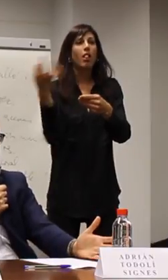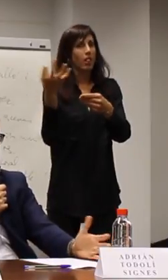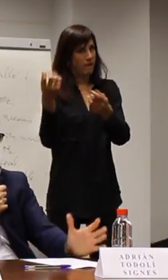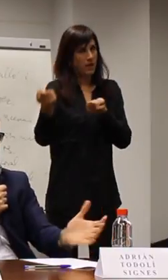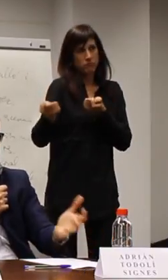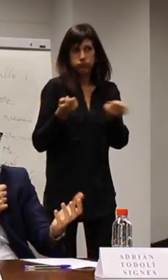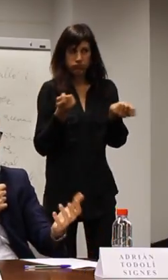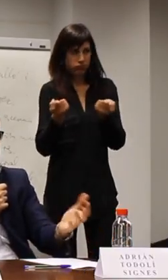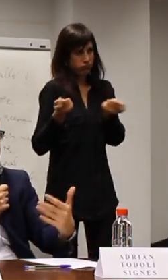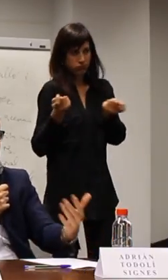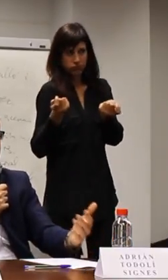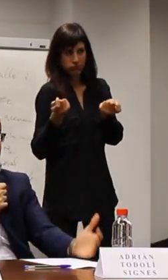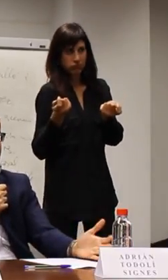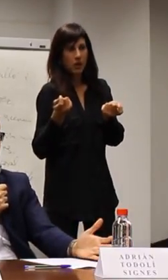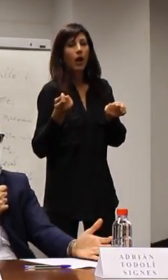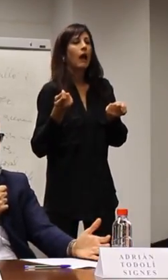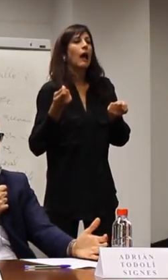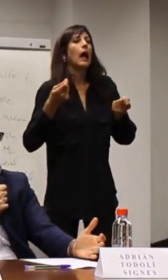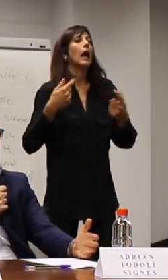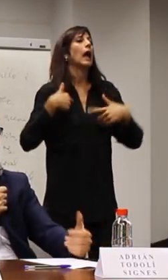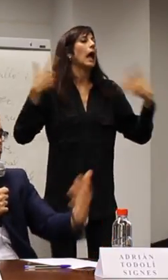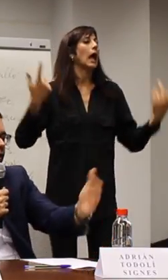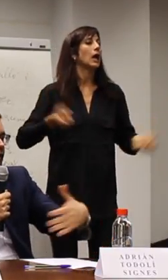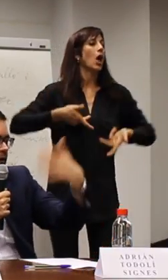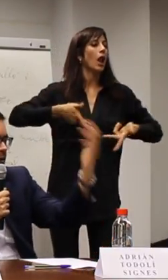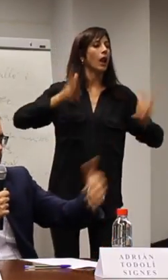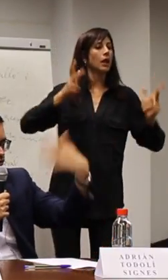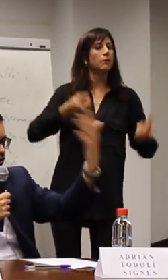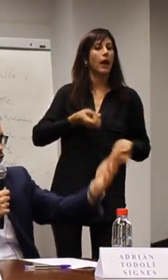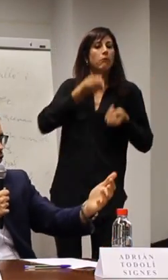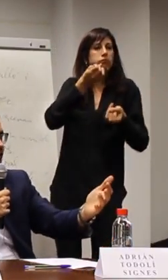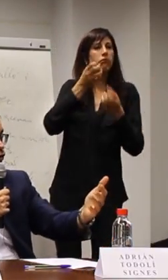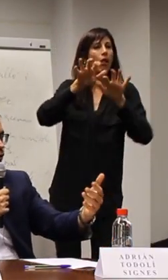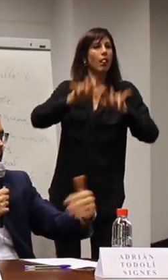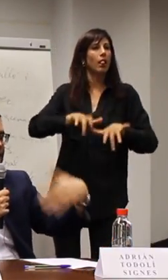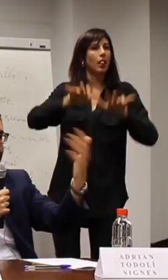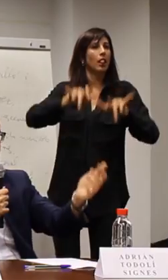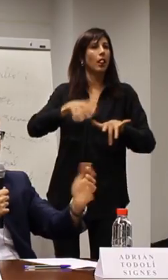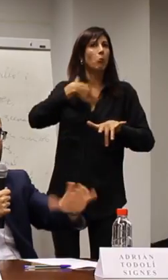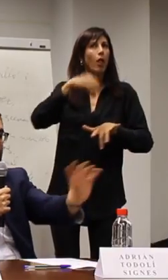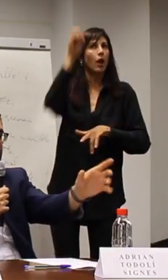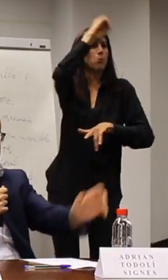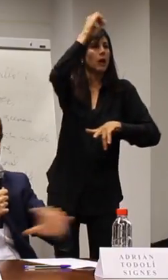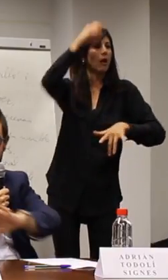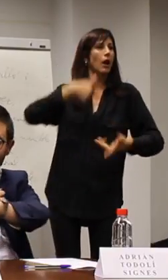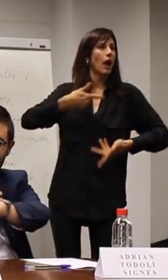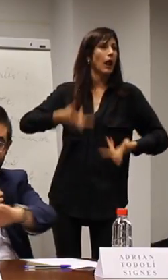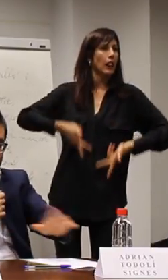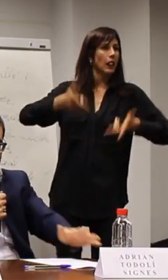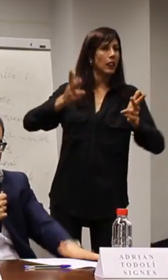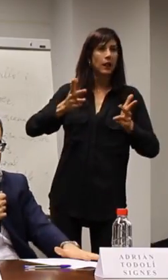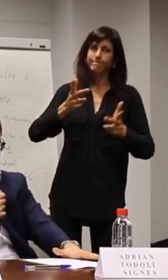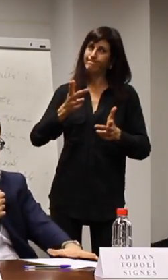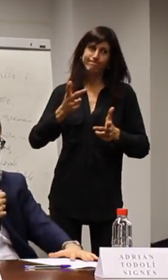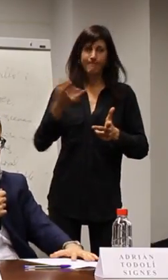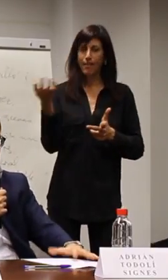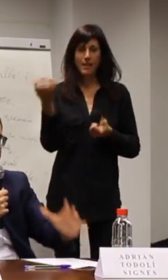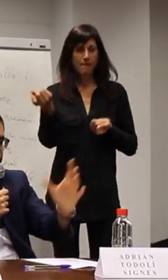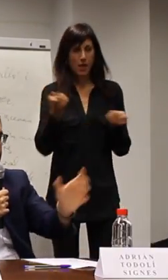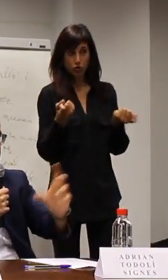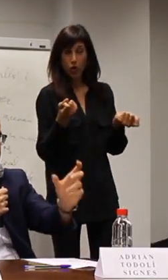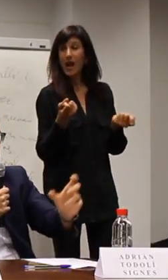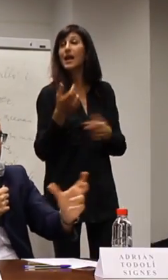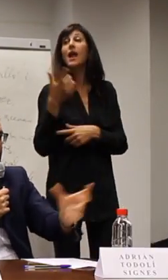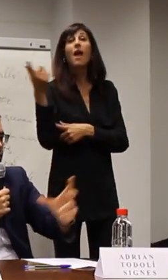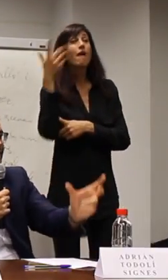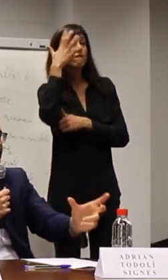es decir, que realmente no se pueda poner cualquier cosa. ¿Cómo hacerlo? Bueno, pues es otro debate. Yo en el libro este que comentaba Fabiola,